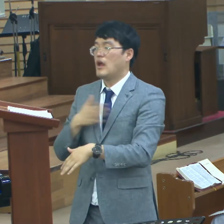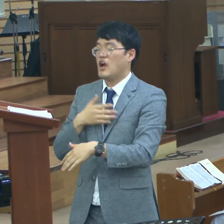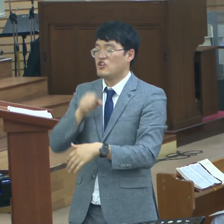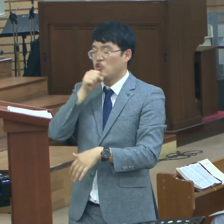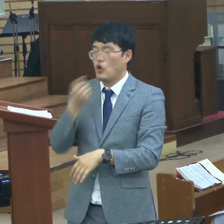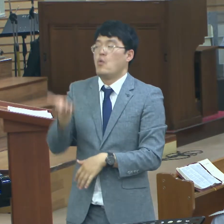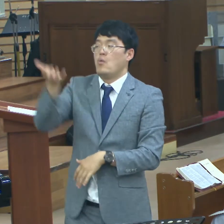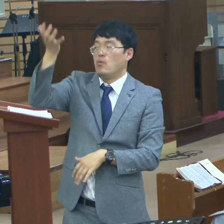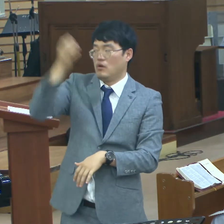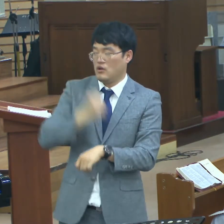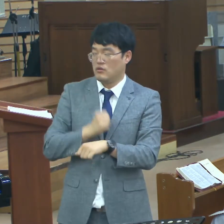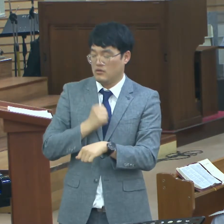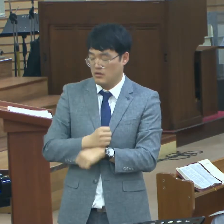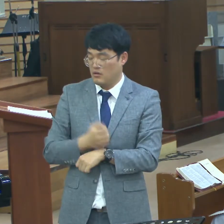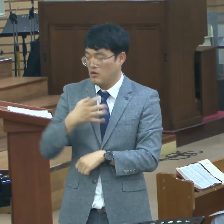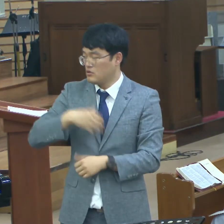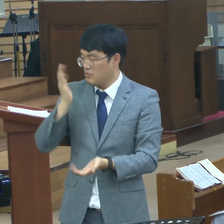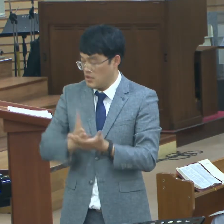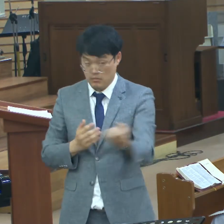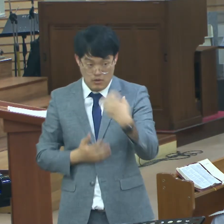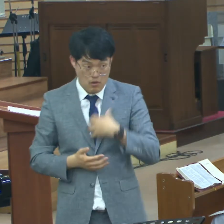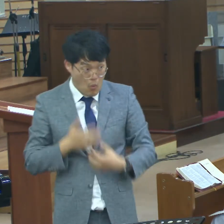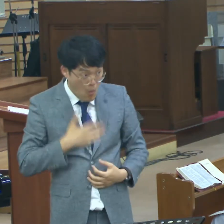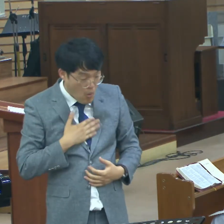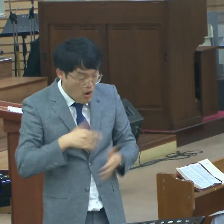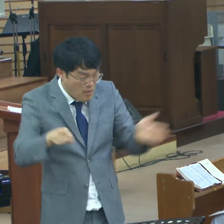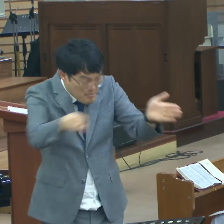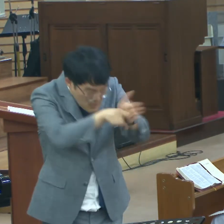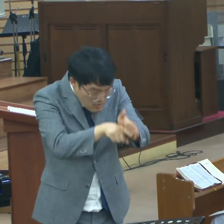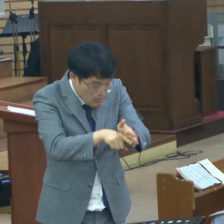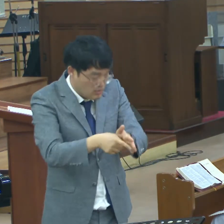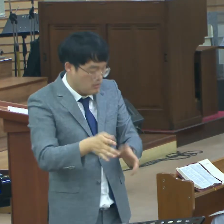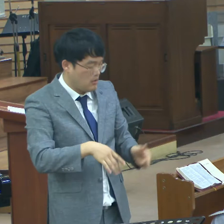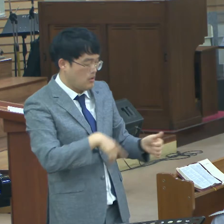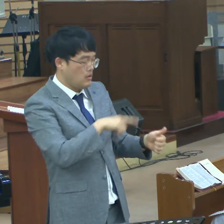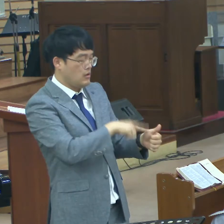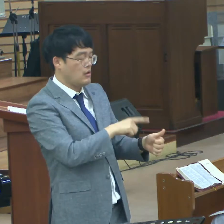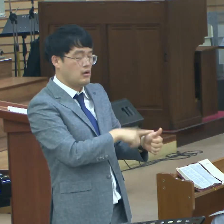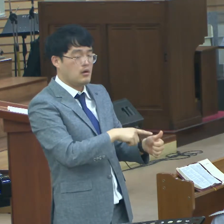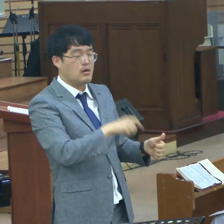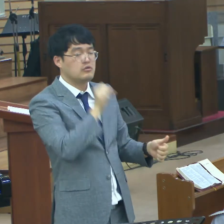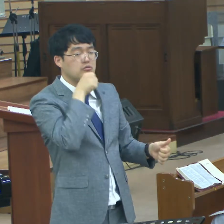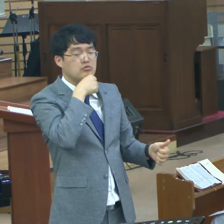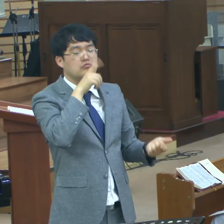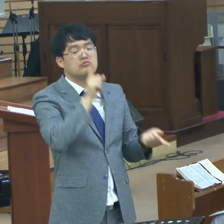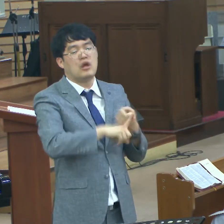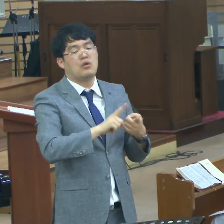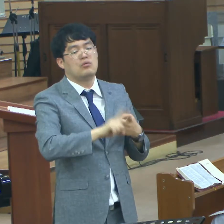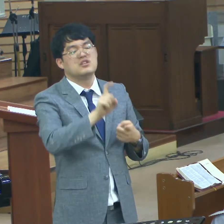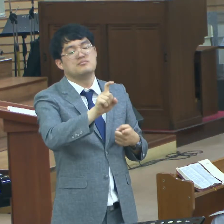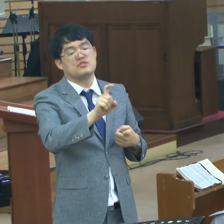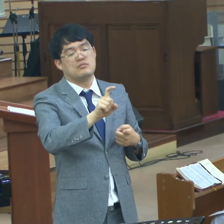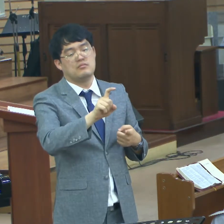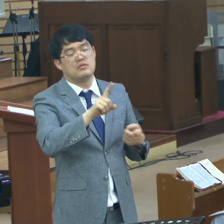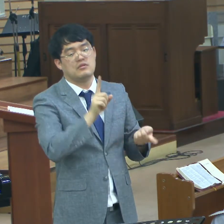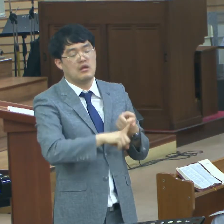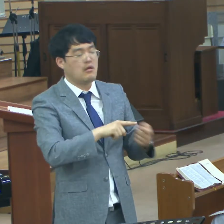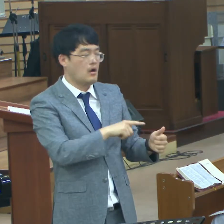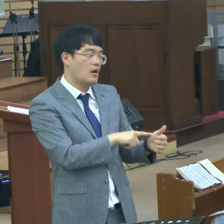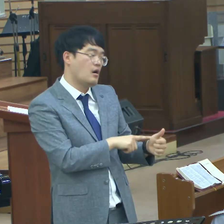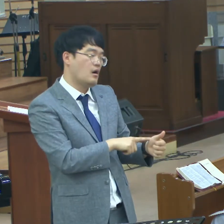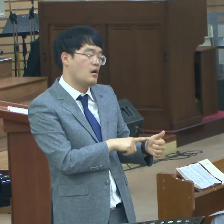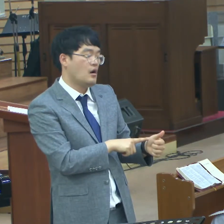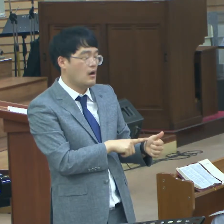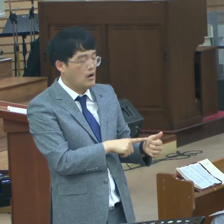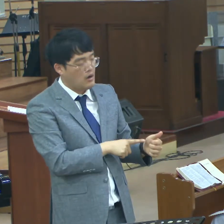그런데 얘는 계속 10점이에요. 성적이 올라가지 않아요. 그러다가 대학 시험 얼마 안 앞두고